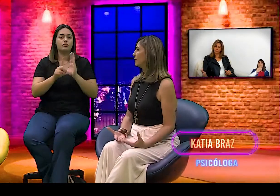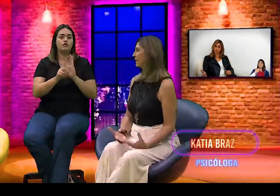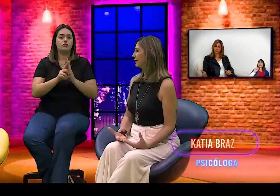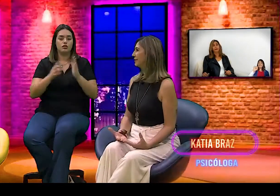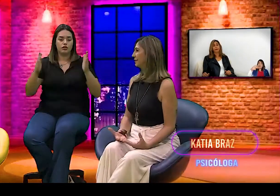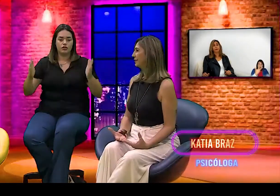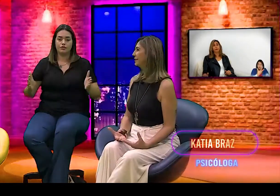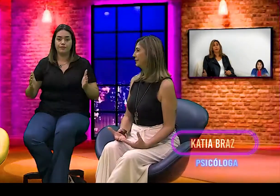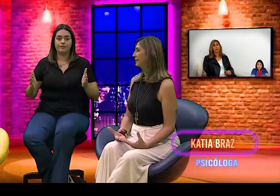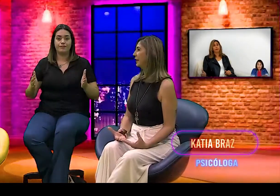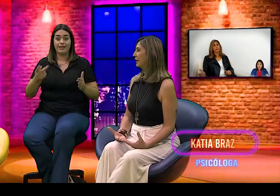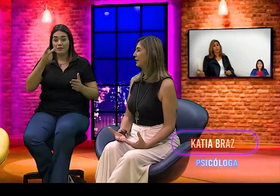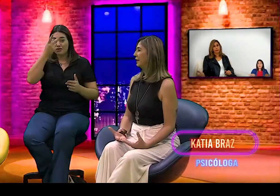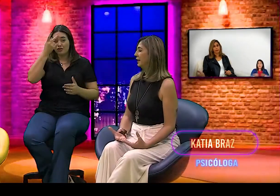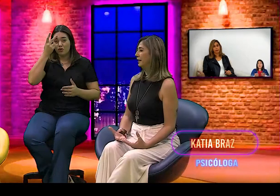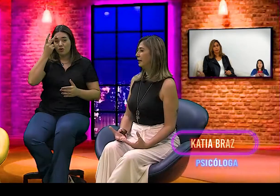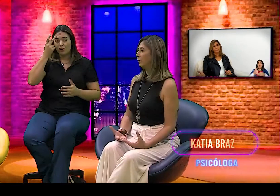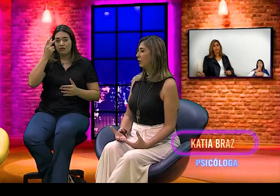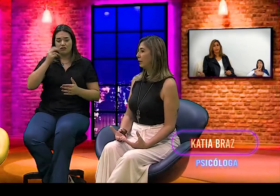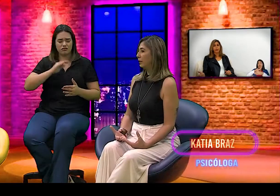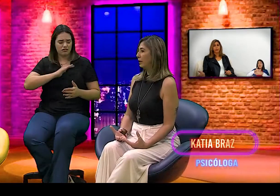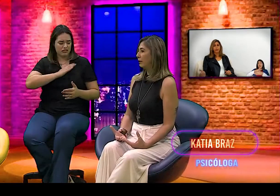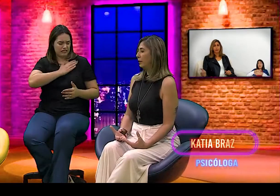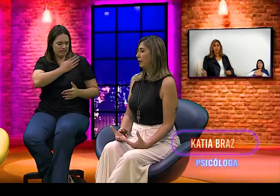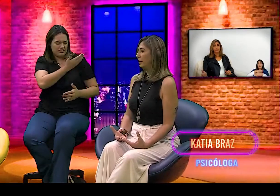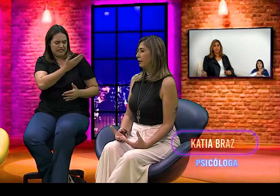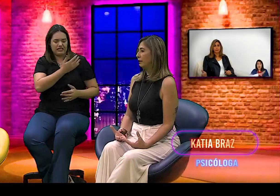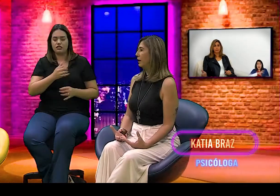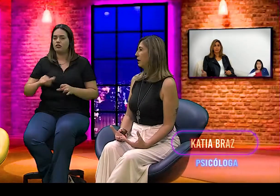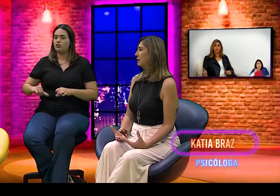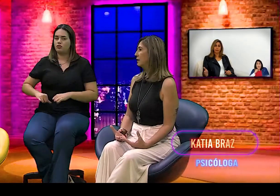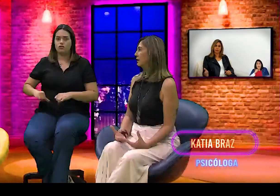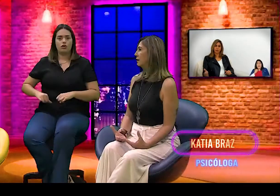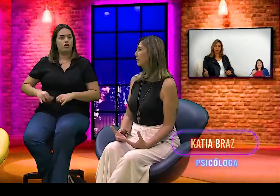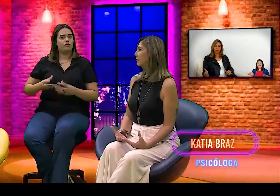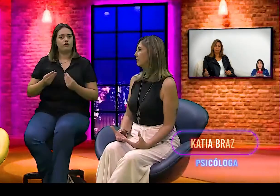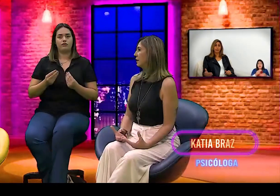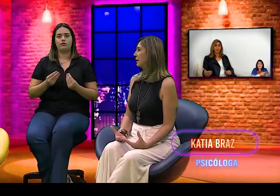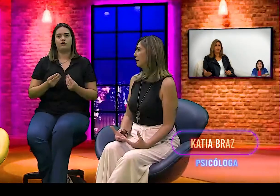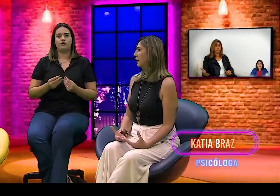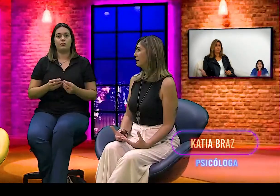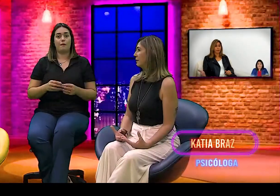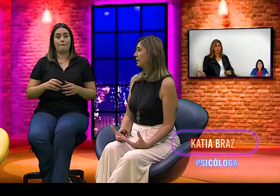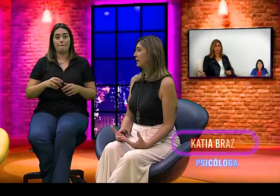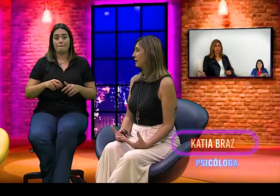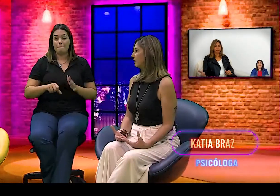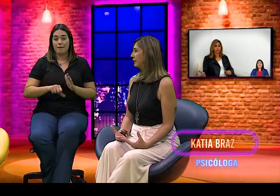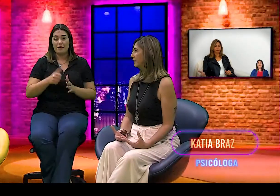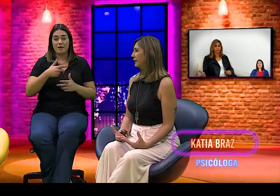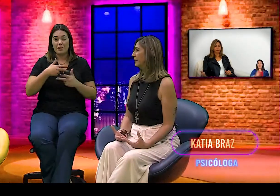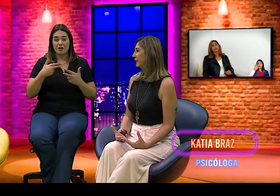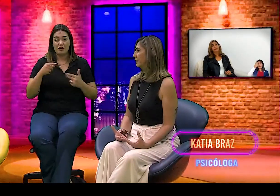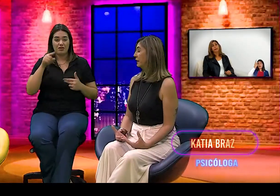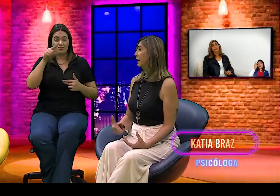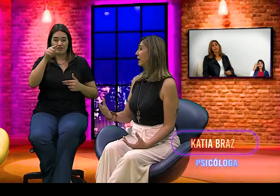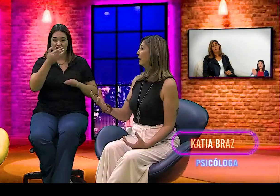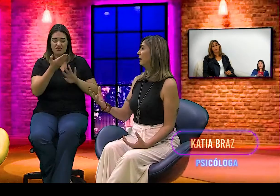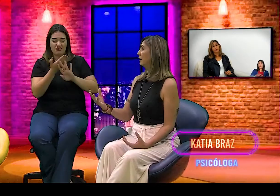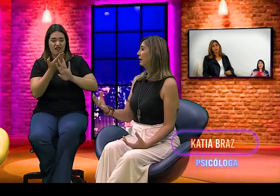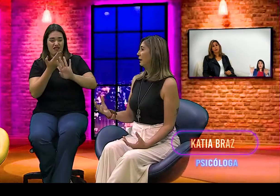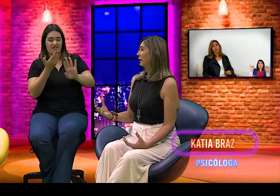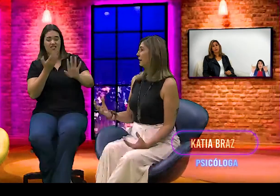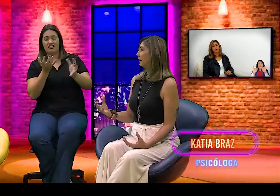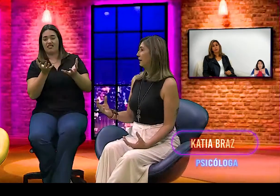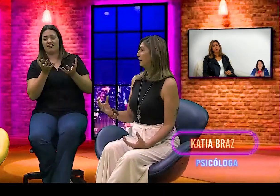muito preconceito. Né? Então, a primeira tendência é você querer se afastar. Né? Tem